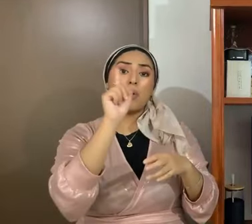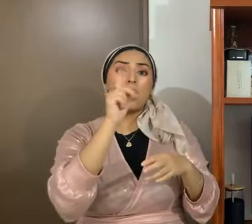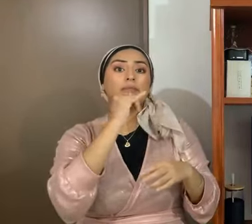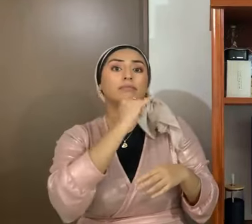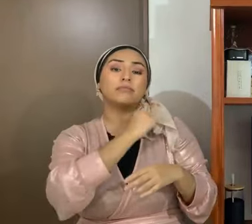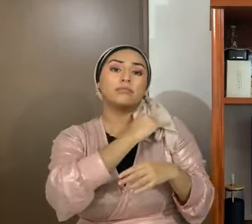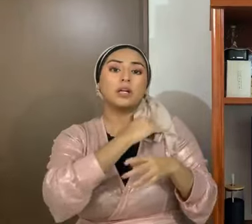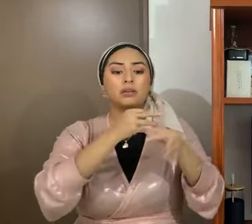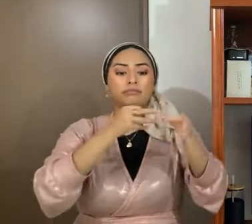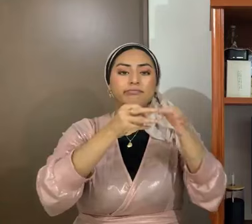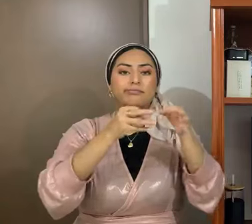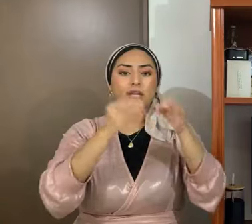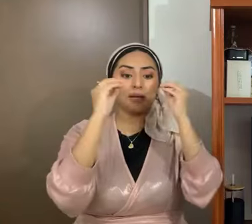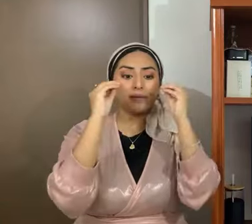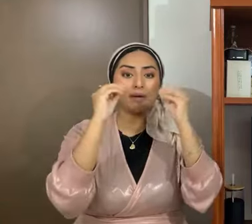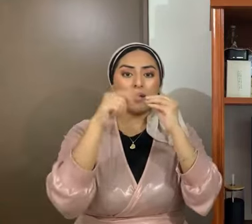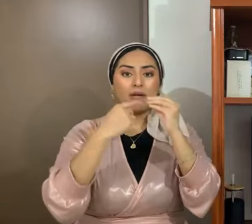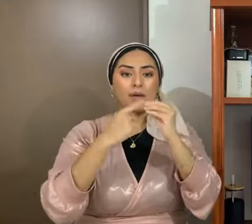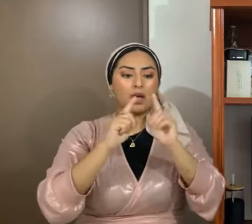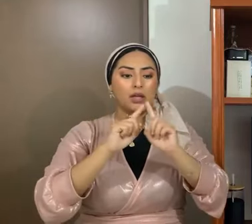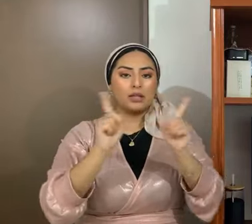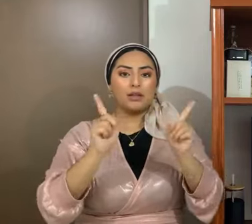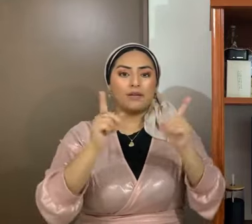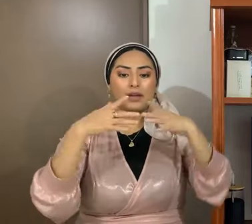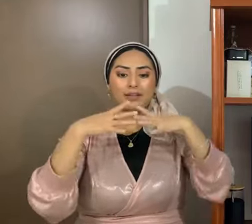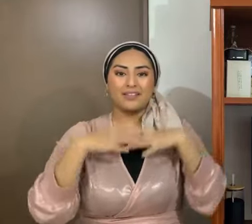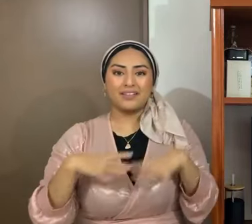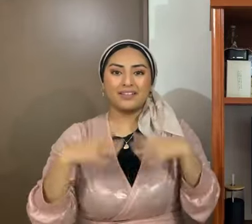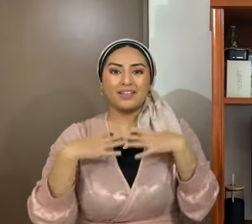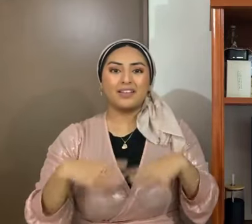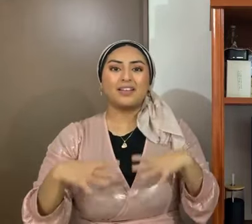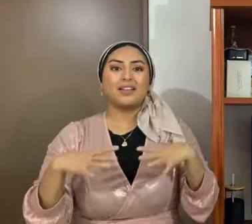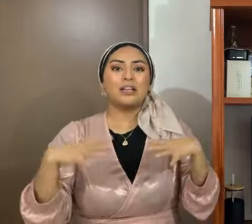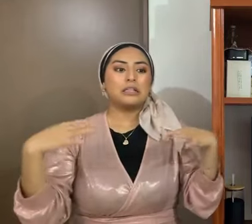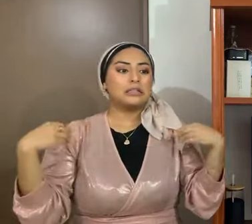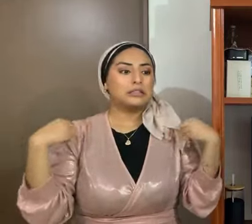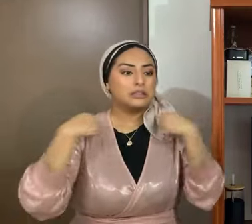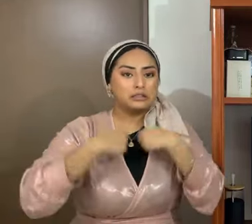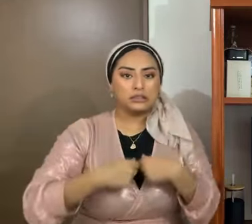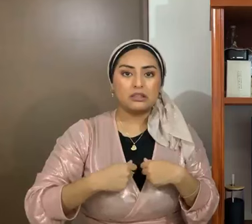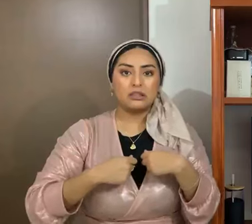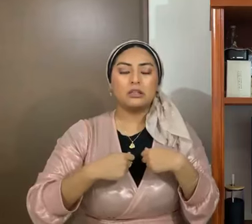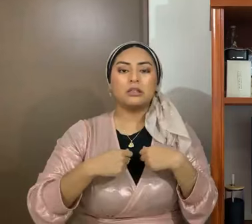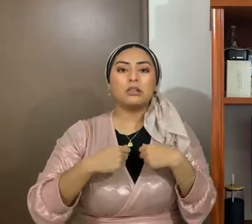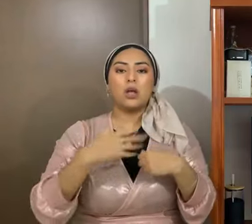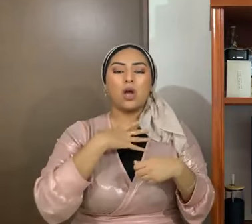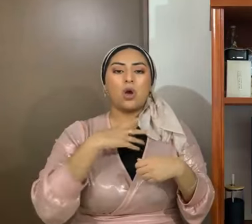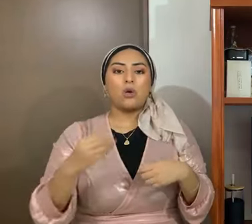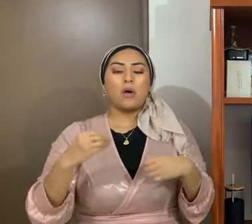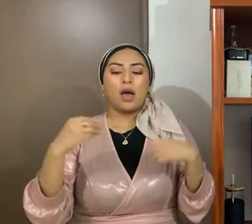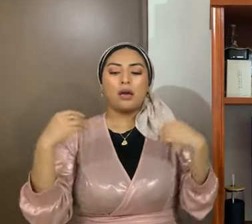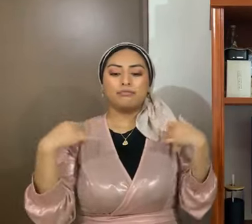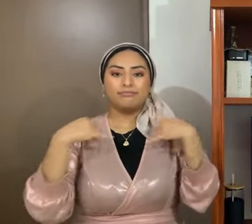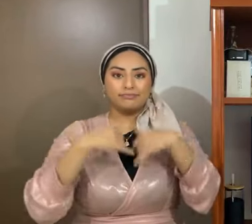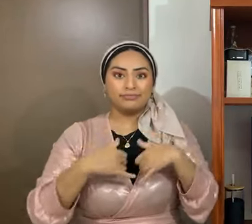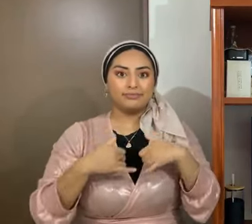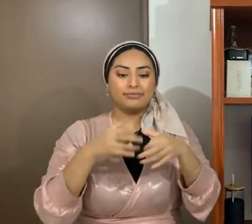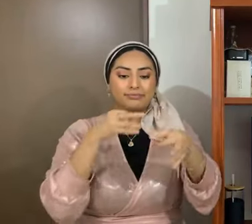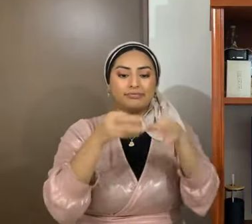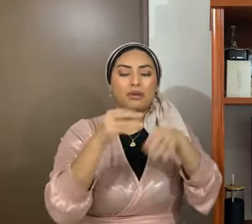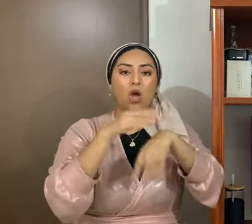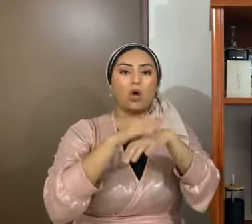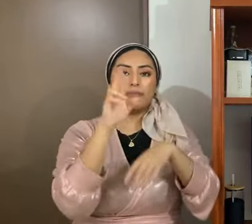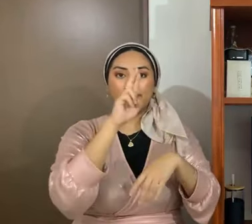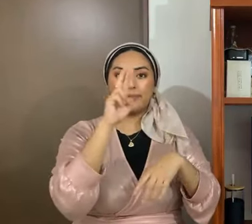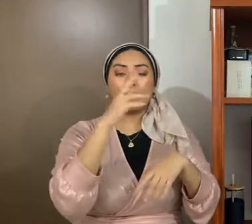amado Naví nos enseña la diferencia entre las vestiduras, los ropajes, ¿sí? Las túnicas blancas descritas en